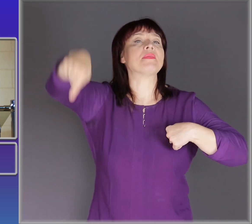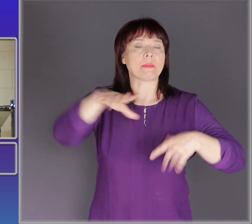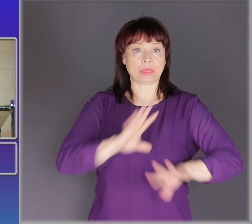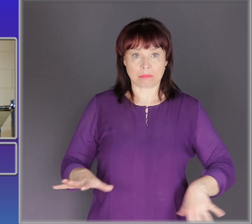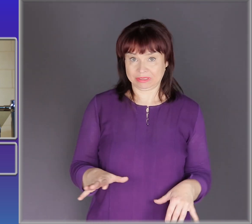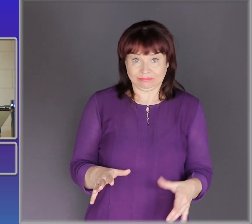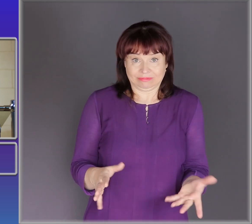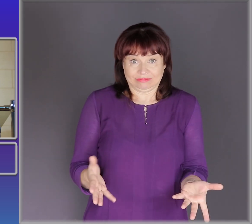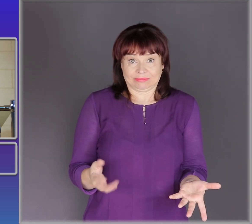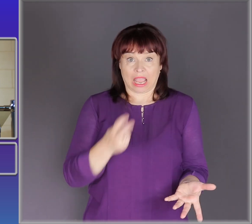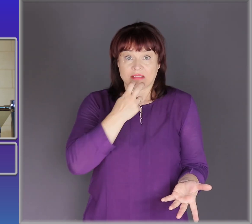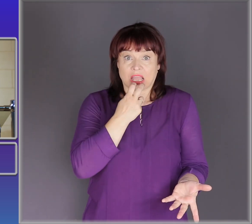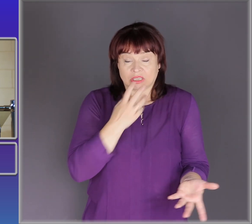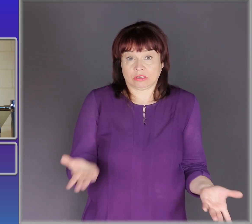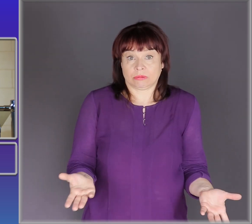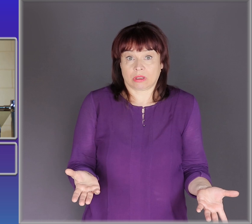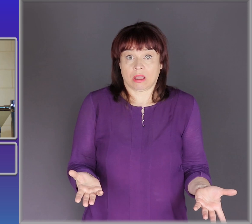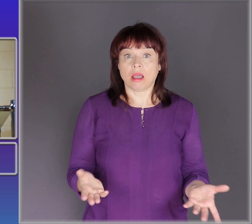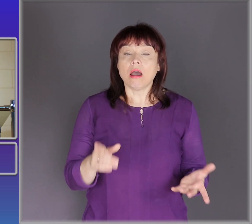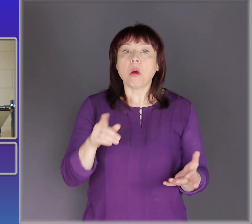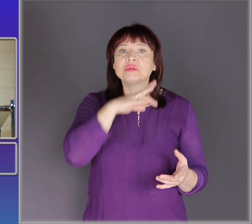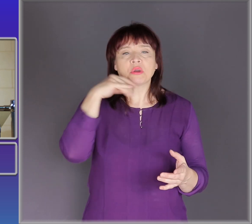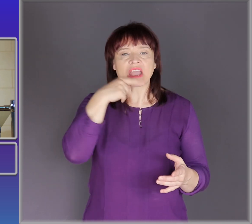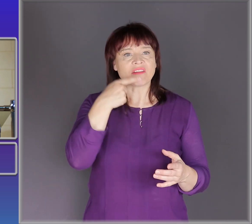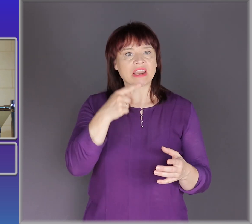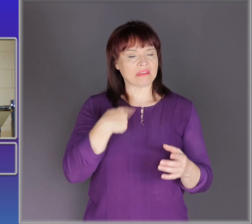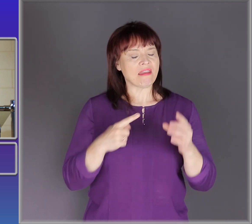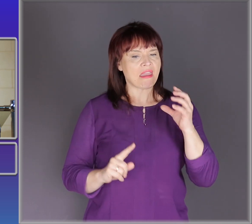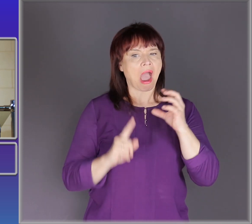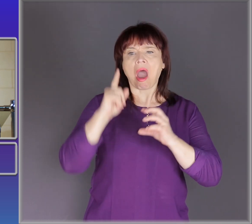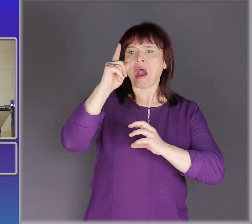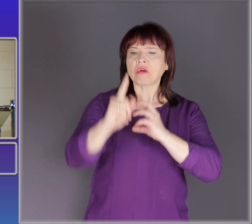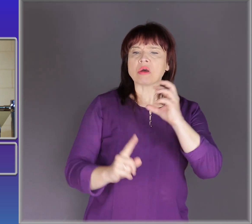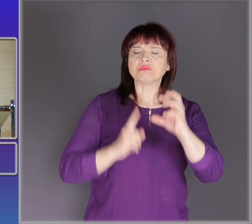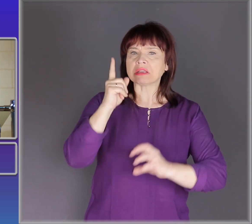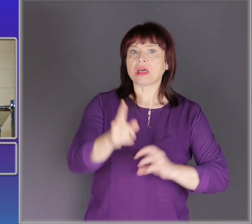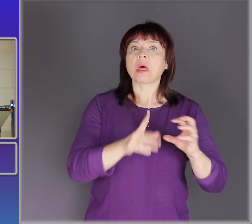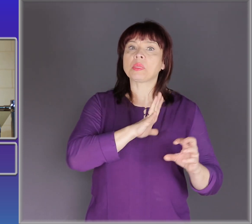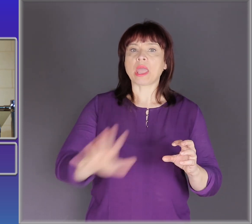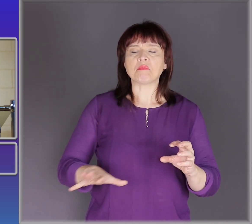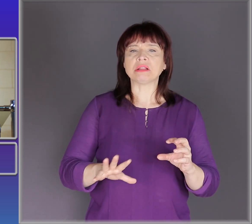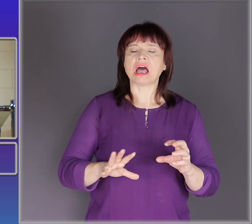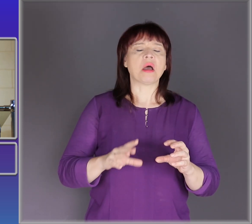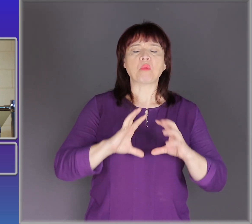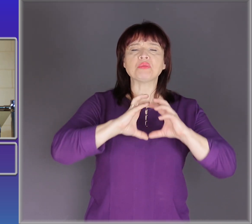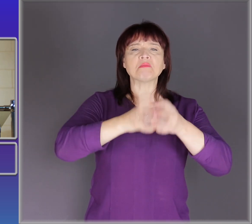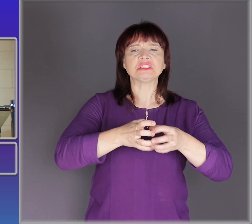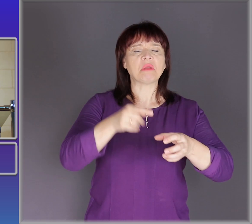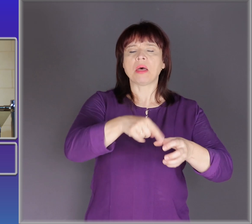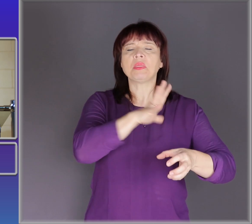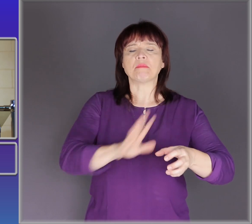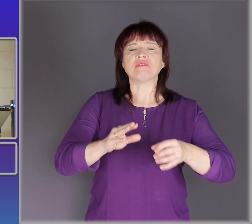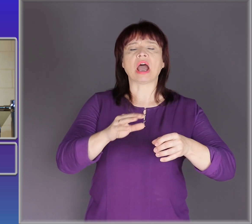поэтому земля плоская я думал это жутко я думал что есть просто люди которые подкалывают всех верующих что земля кругла